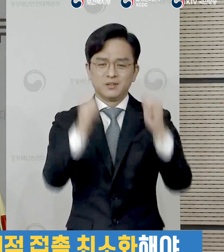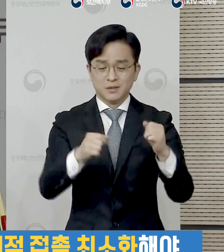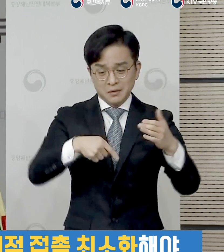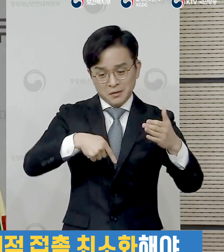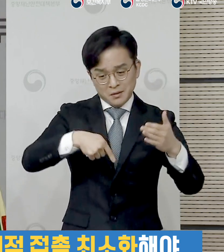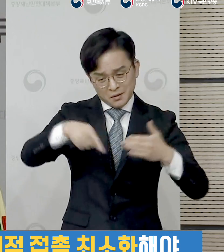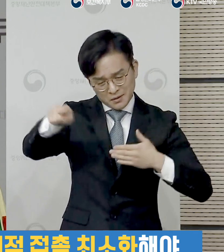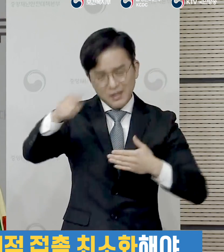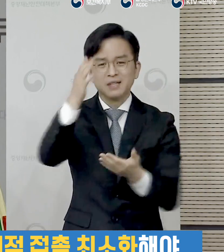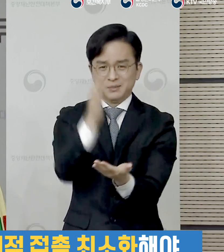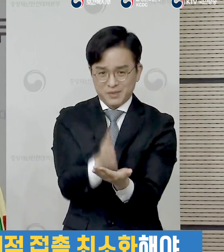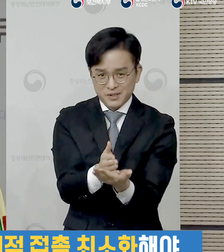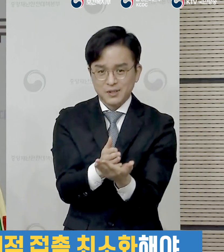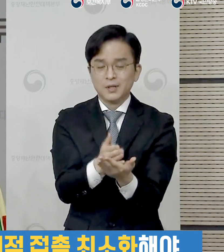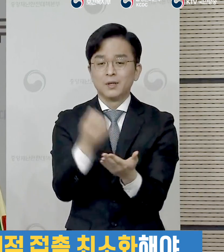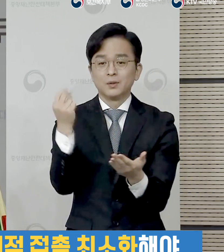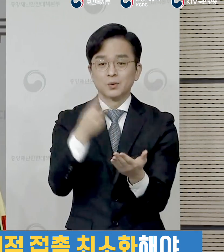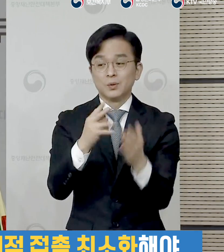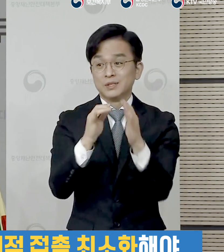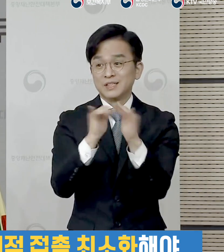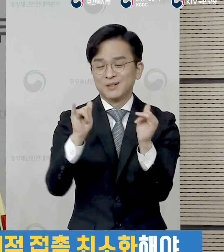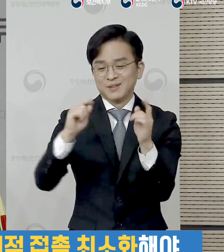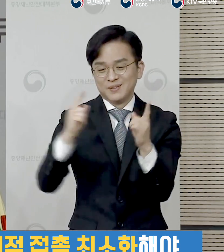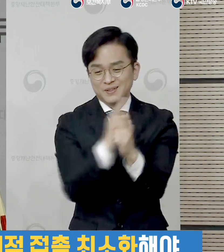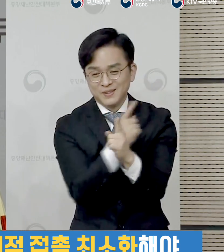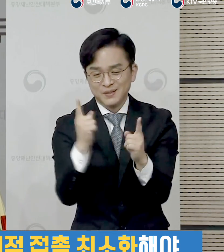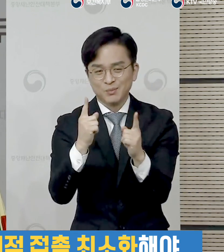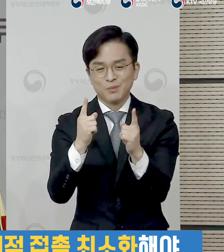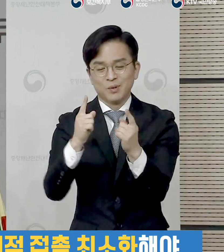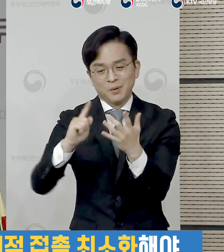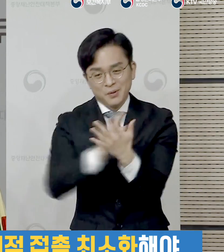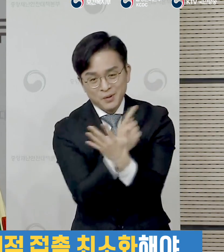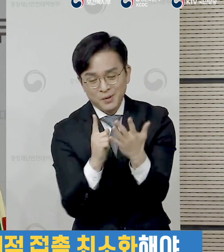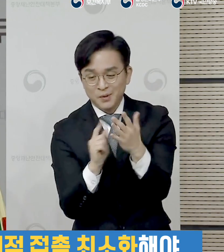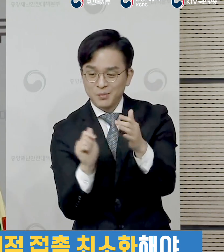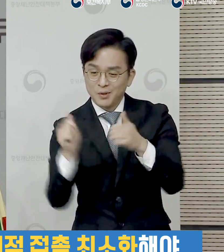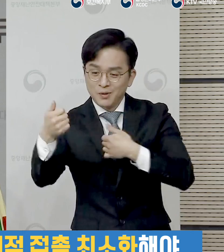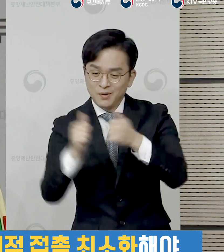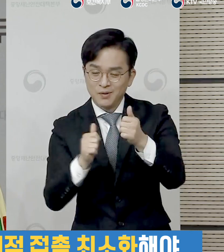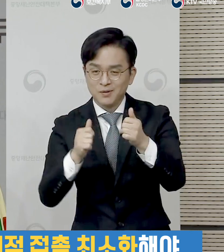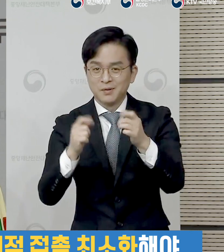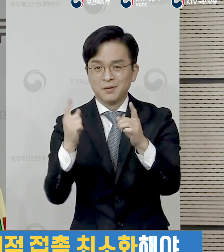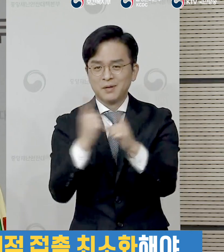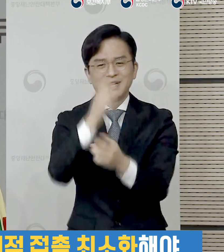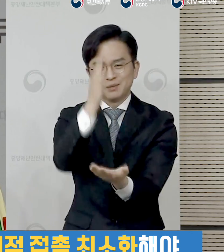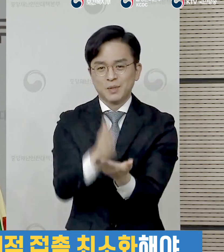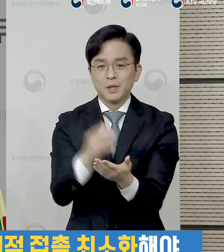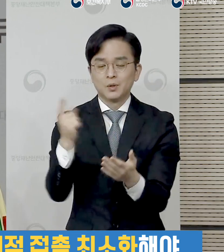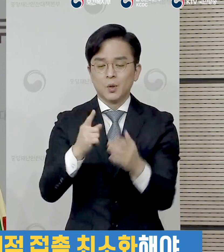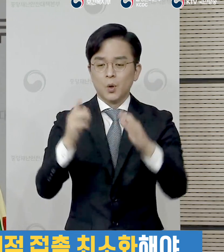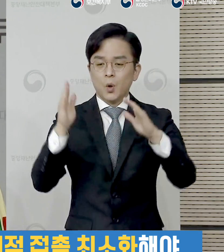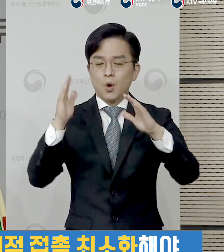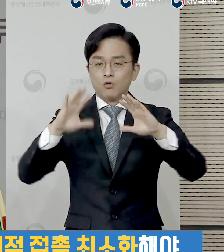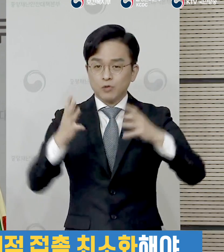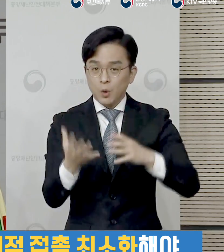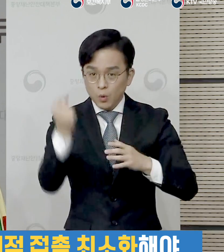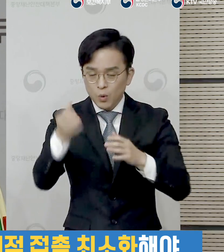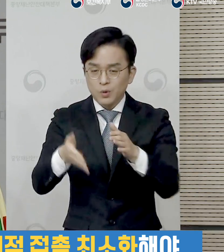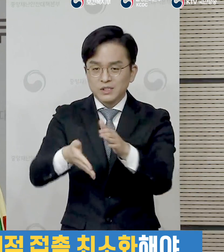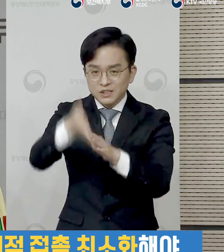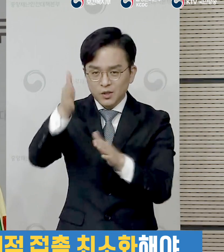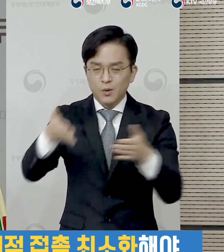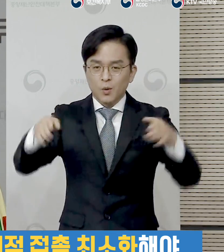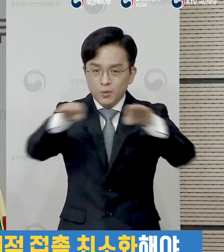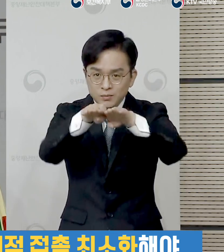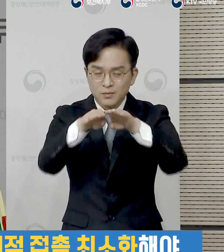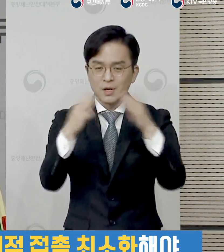외출과 이동을 자제하고 사람들 간의 접촉을 최소화하여야 합니다. 공공시설이나 학교 등의